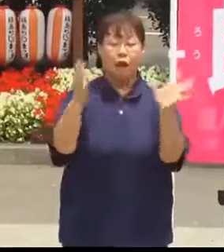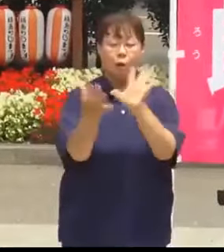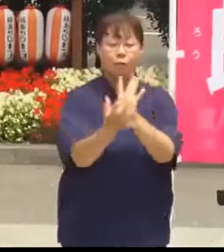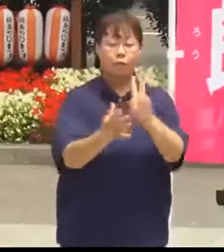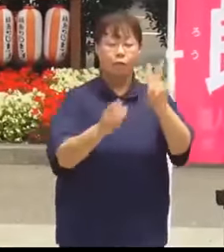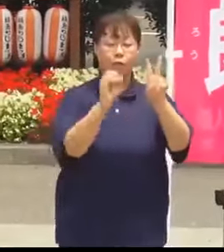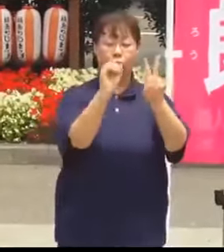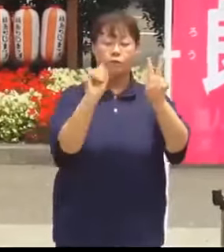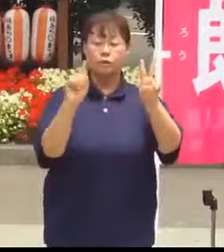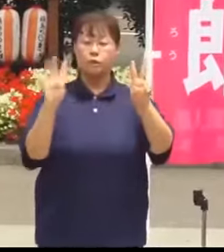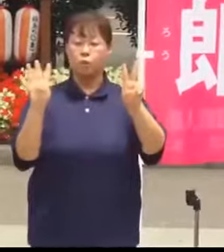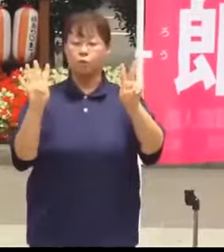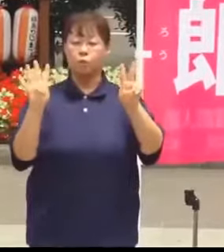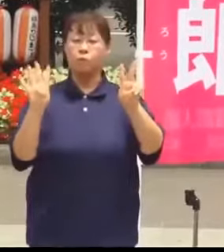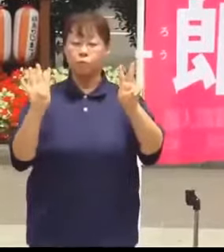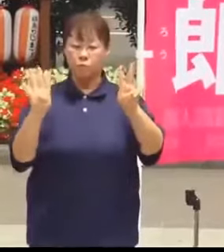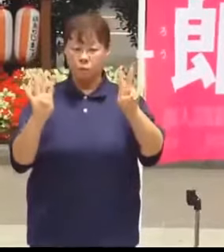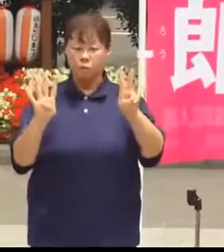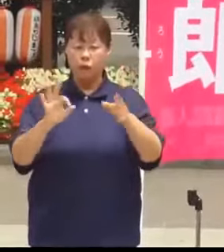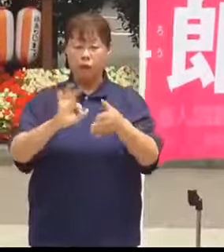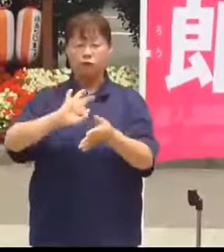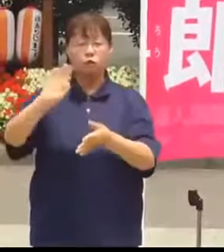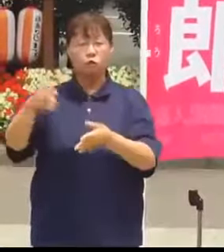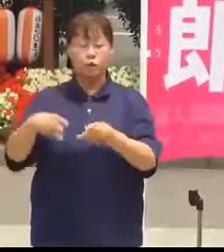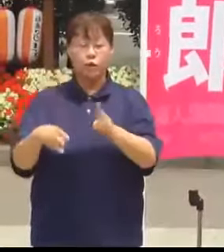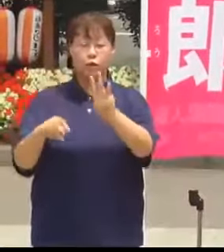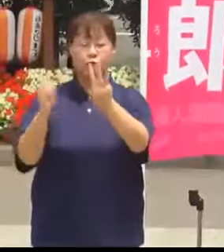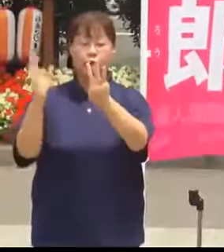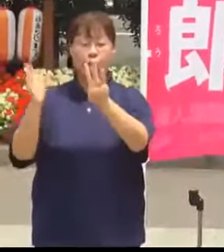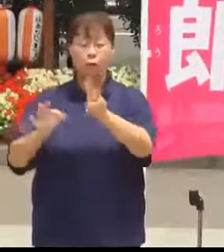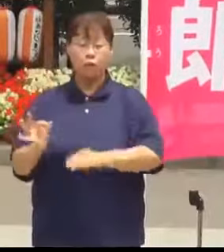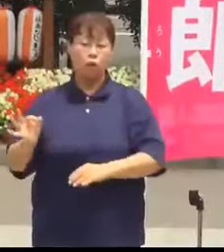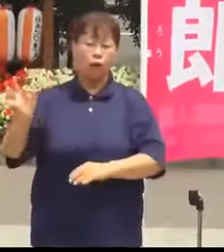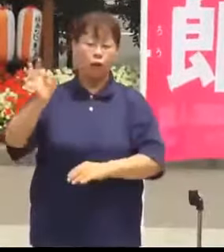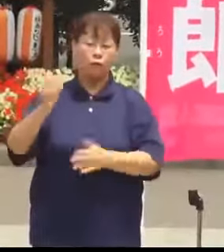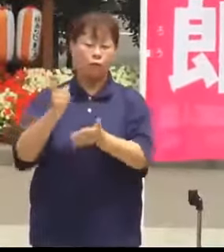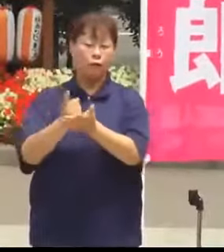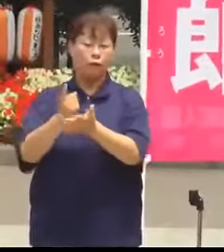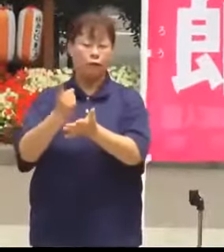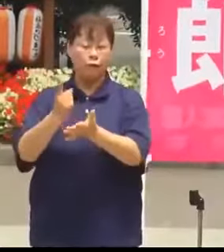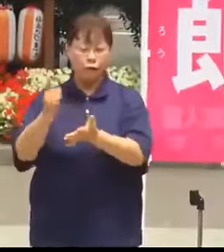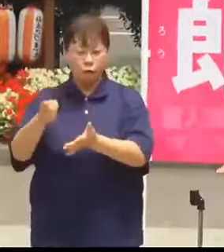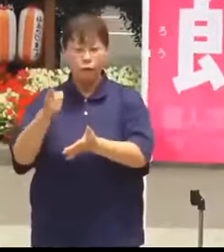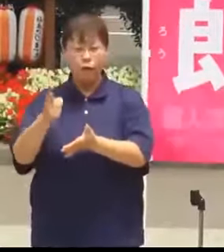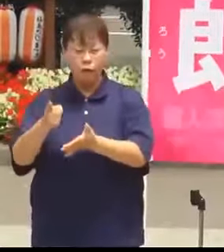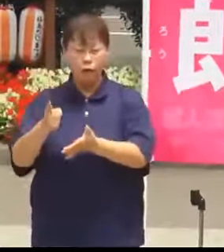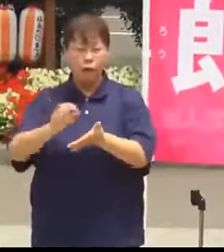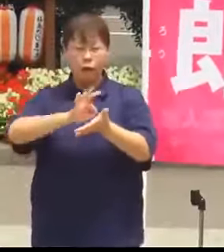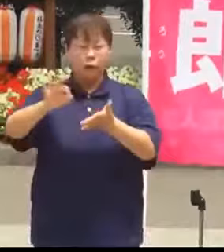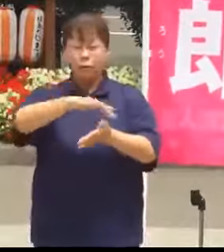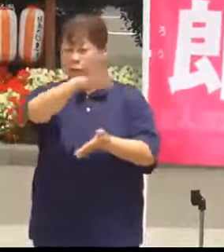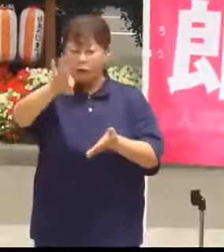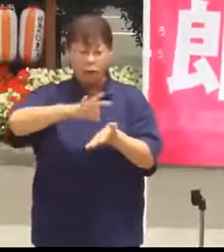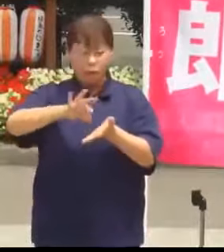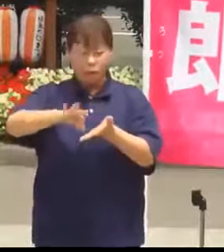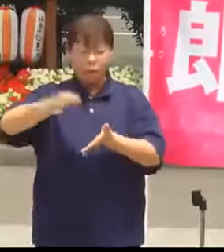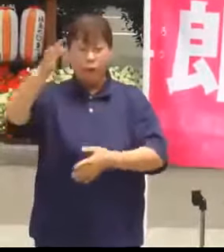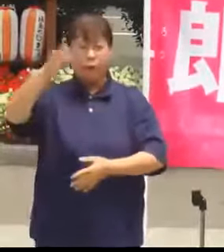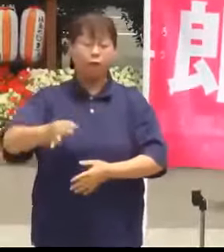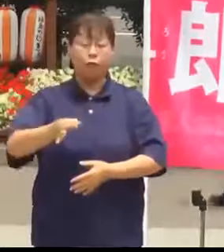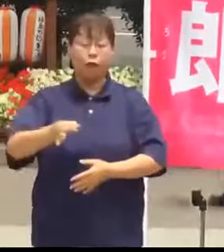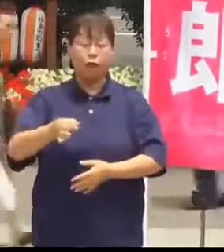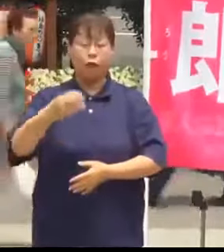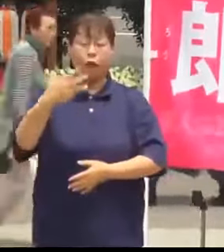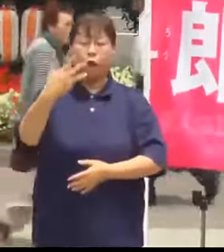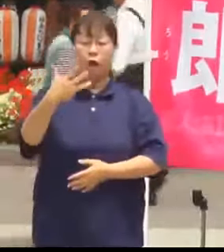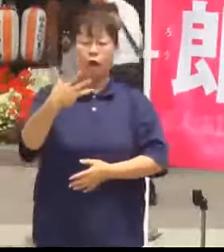年に消費税が3%上がっただけ3%上がっただけで消費が落ち込んだんですよ8兆円も